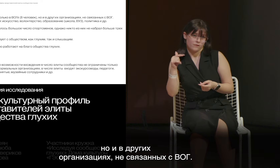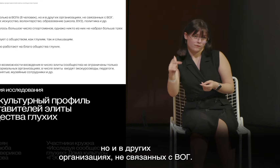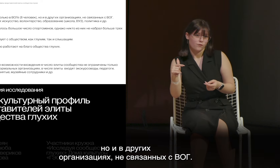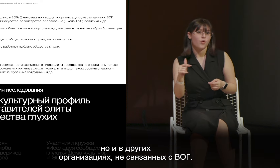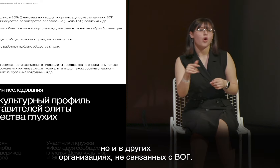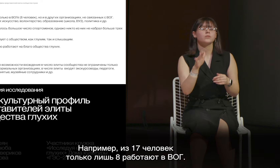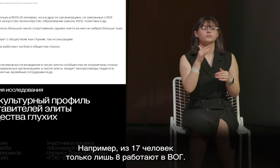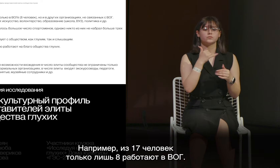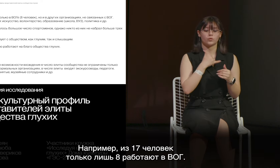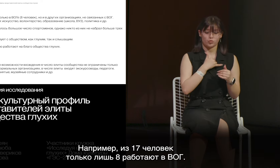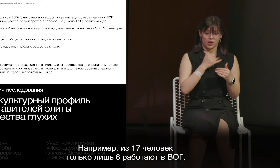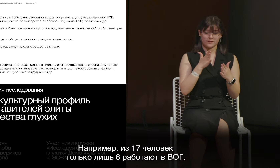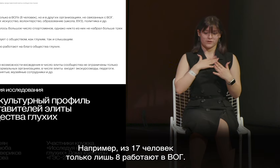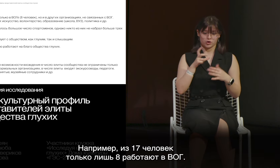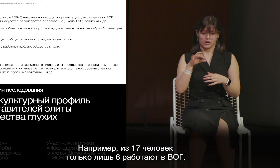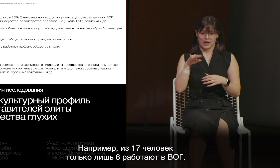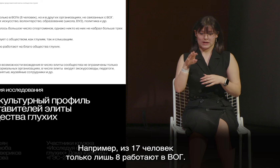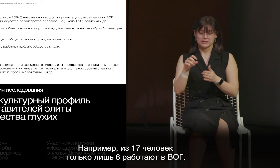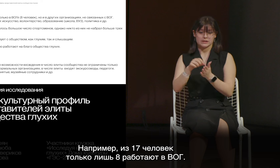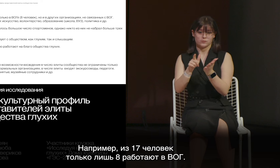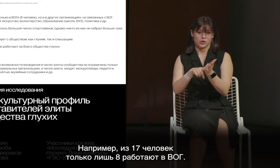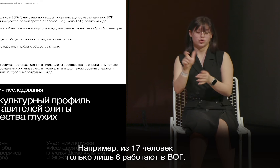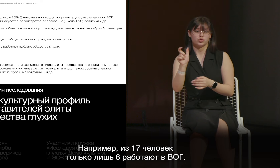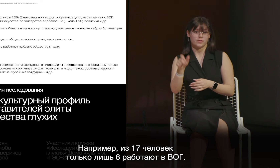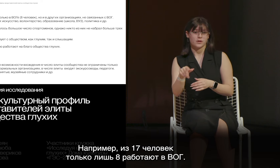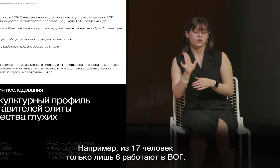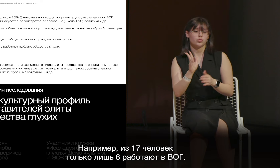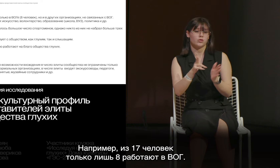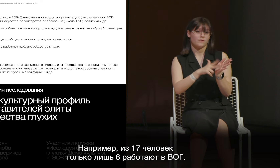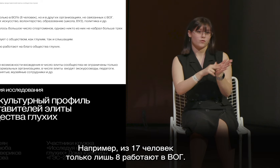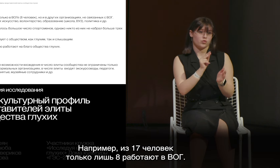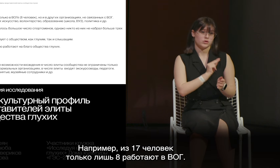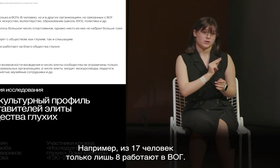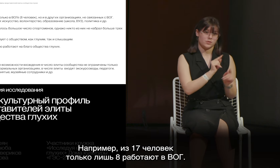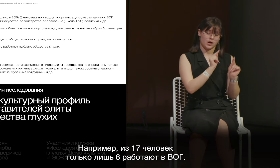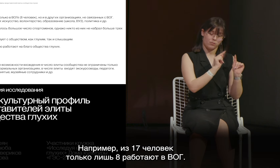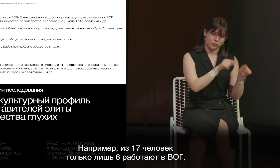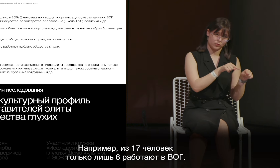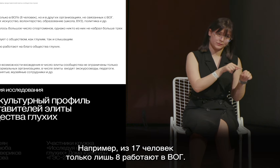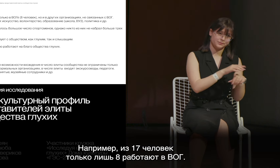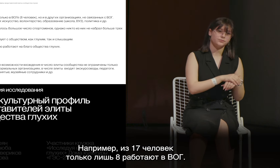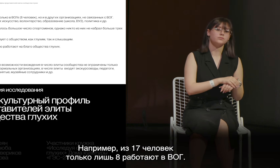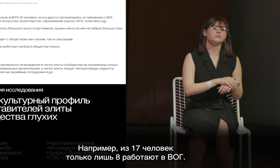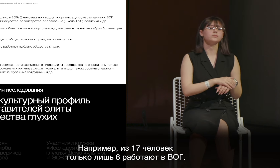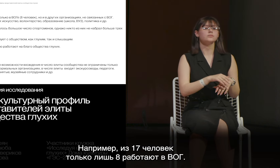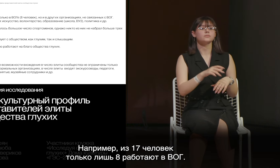ВОК, но и в других организациях. Например, в число 17 человек,